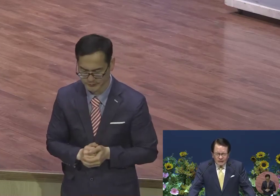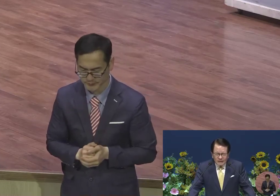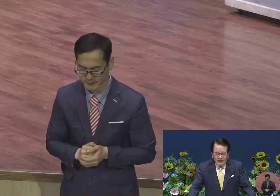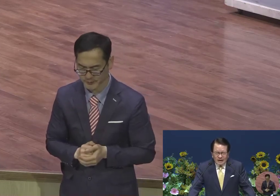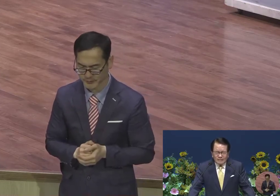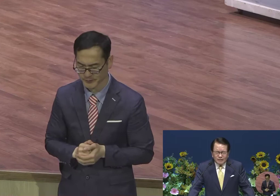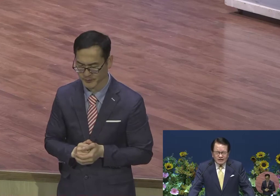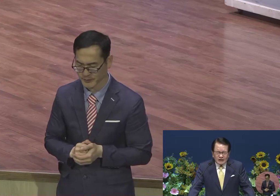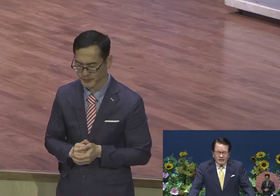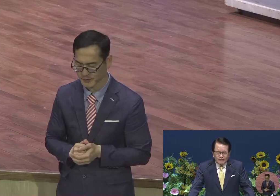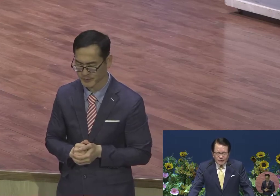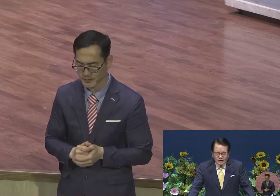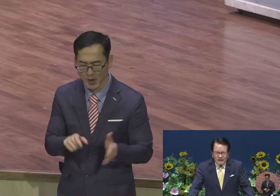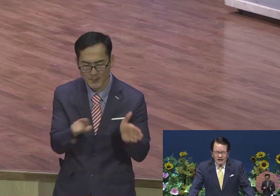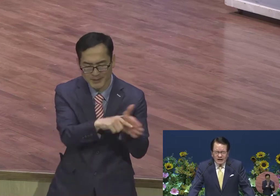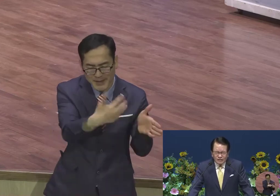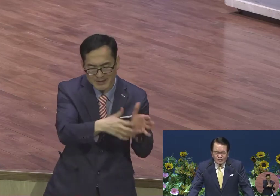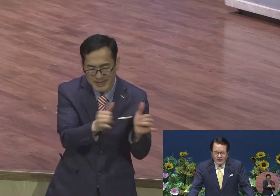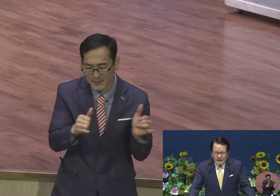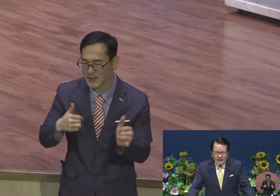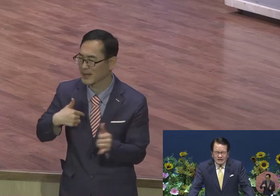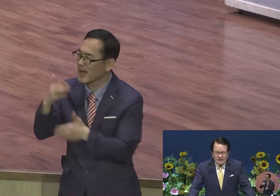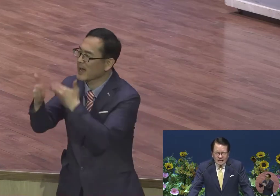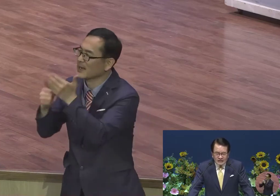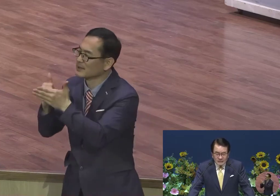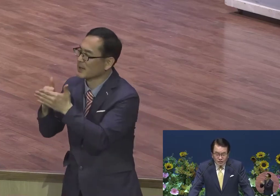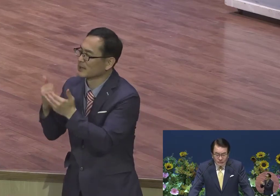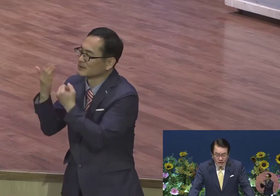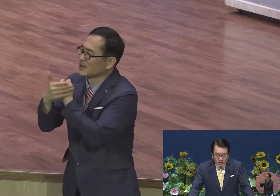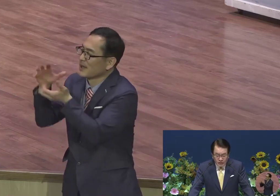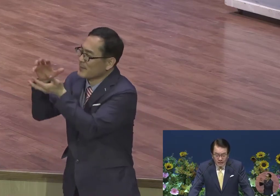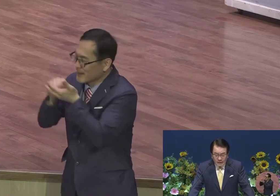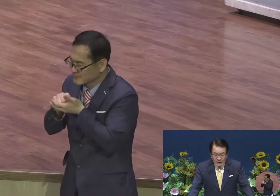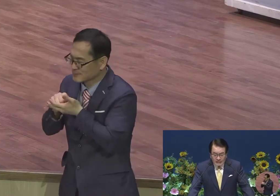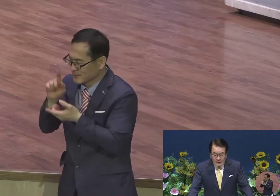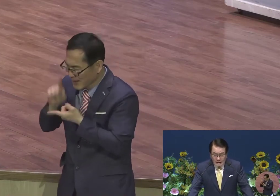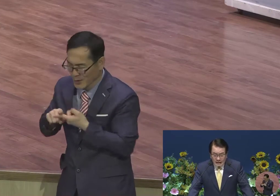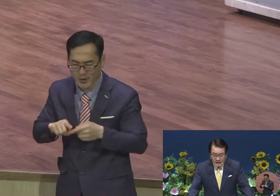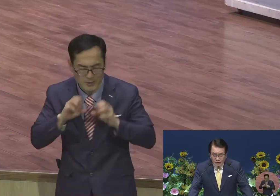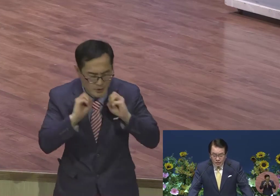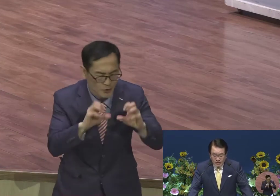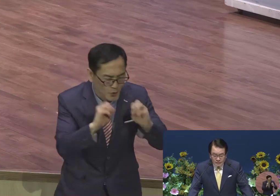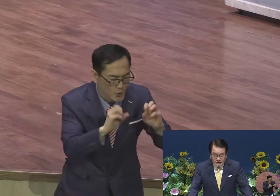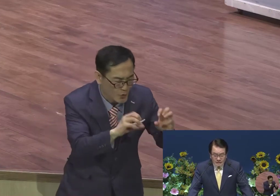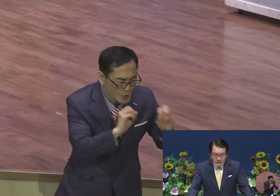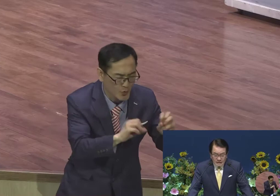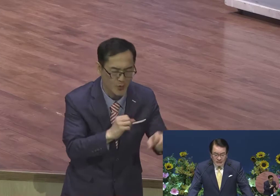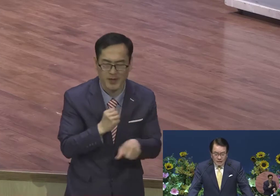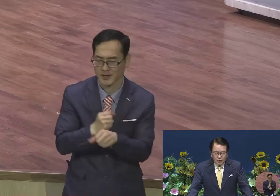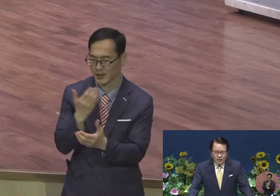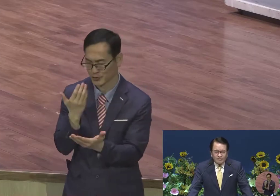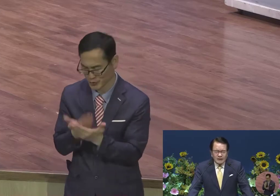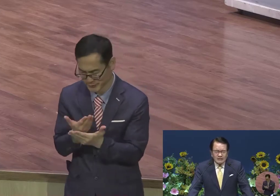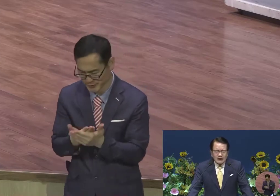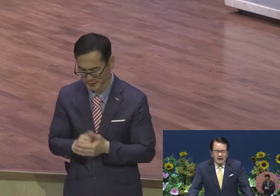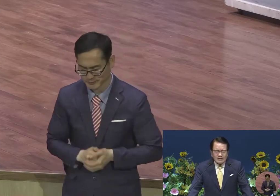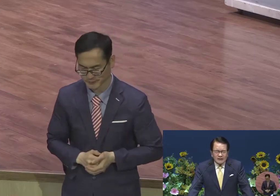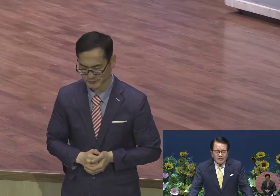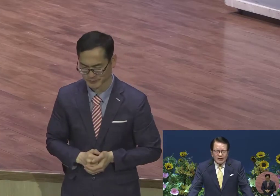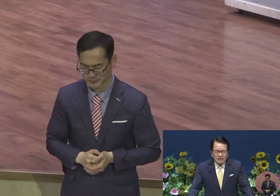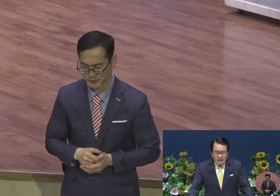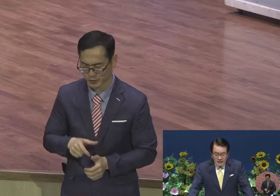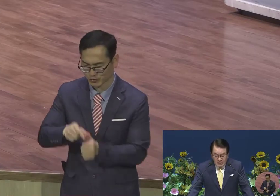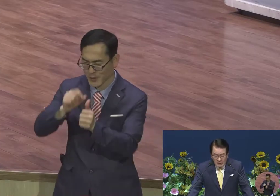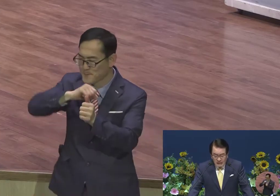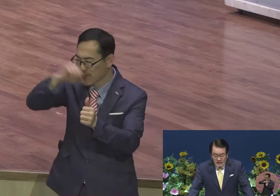무속인들에게 믿지 않는 불신자 가족들에게 전하는 전두자로 변화되게 하여 주옵소서 구원받은 하나